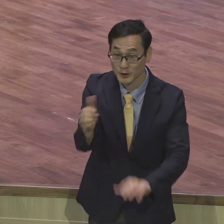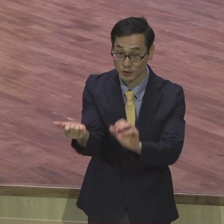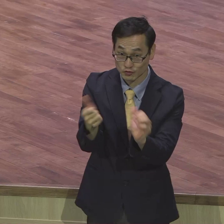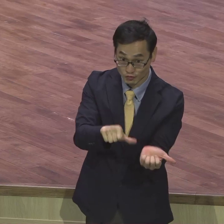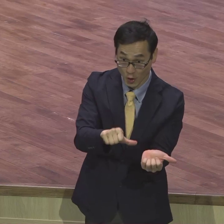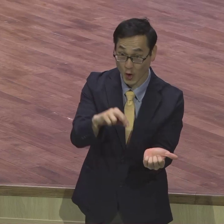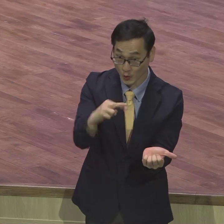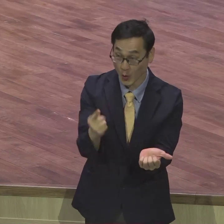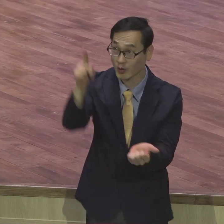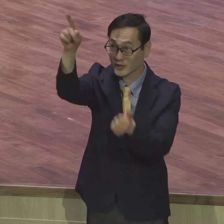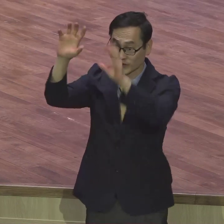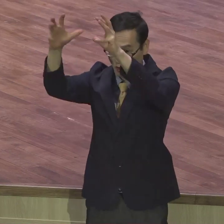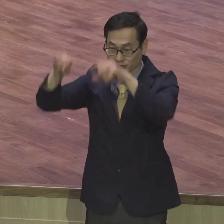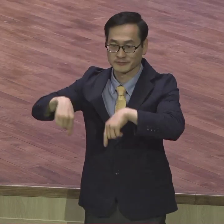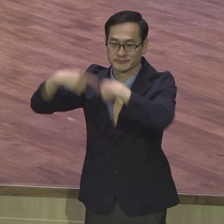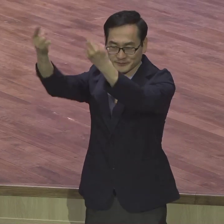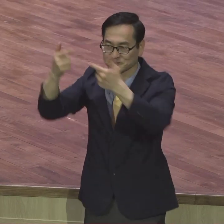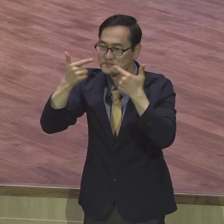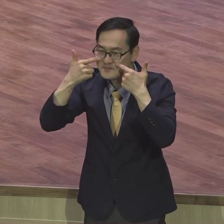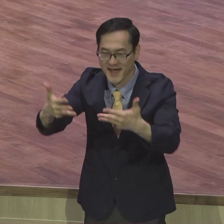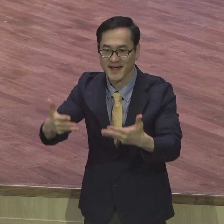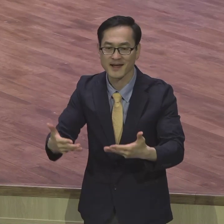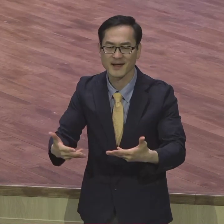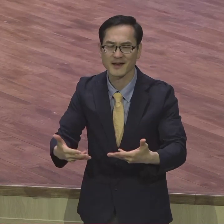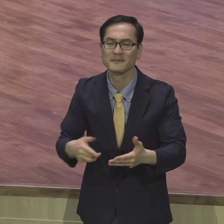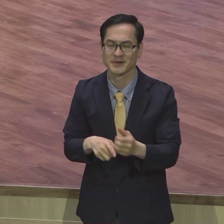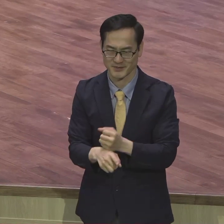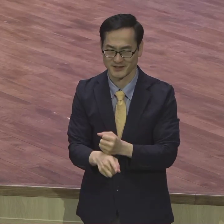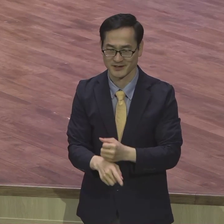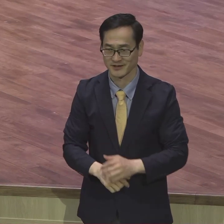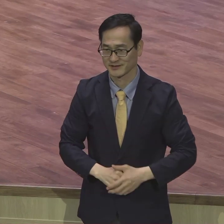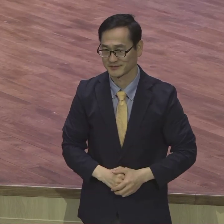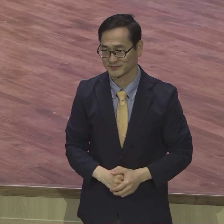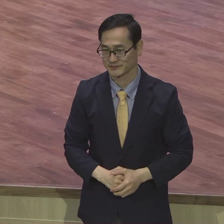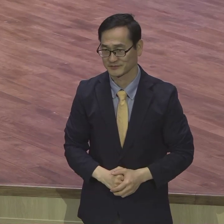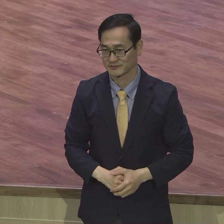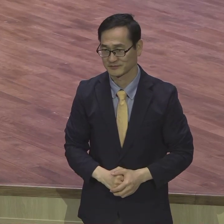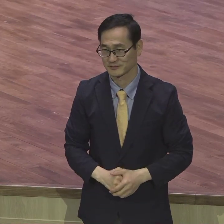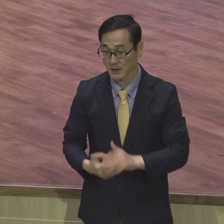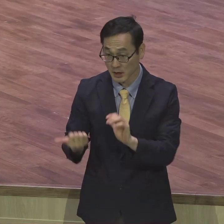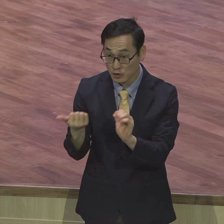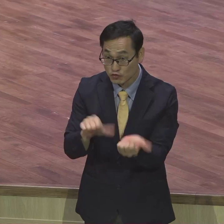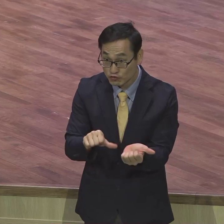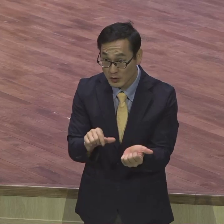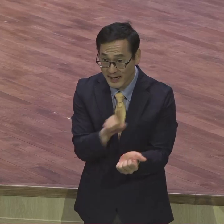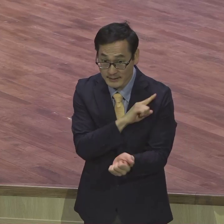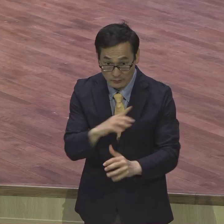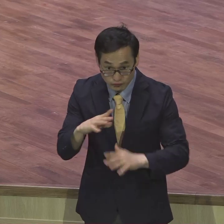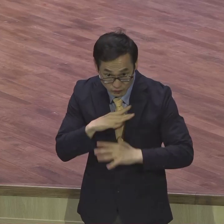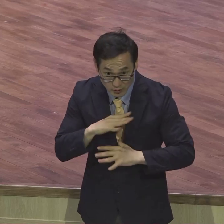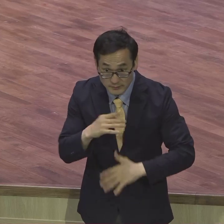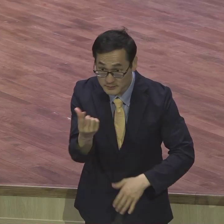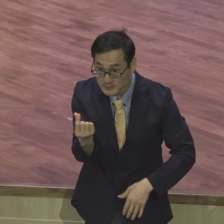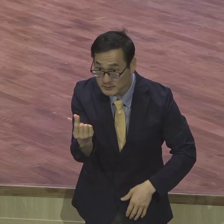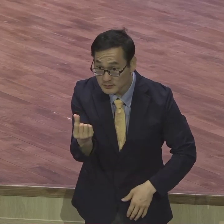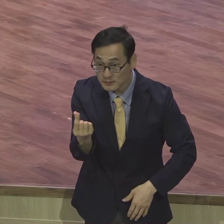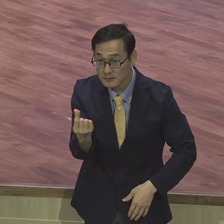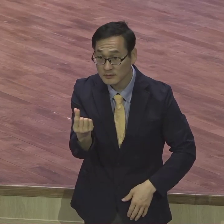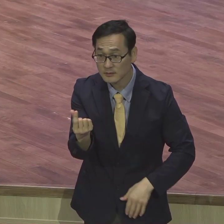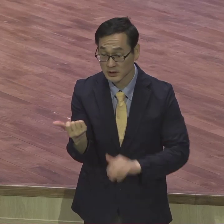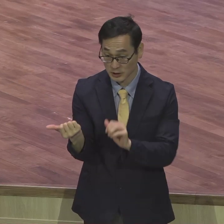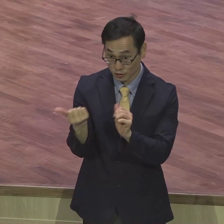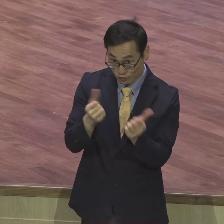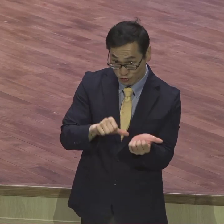천국 간다는 거예요. 그것입니다. 죽어도 천국. 제일 무서운 게 죽음 아니에요. 죽음을